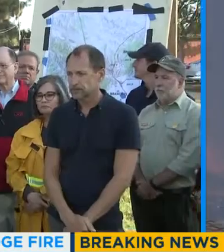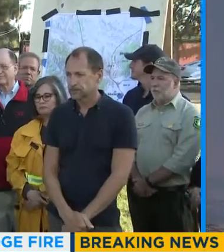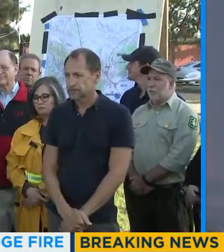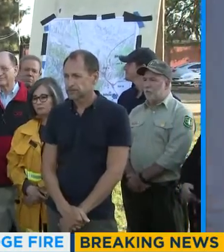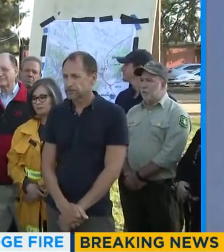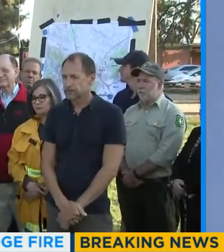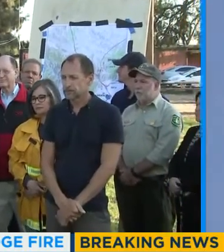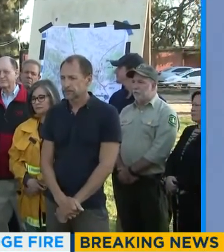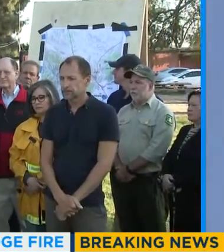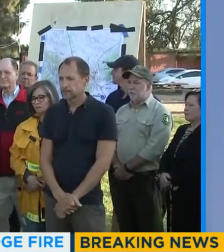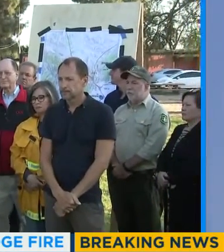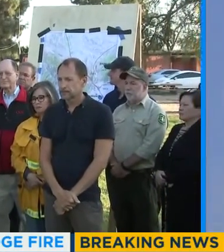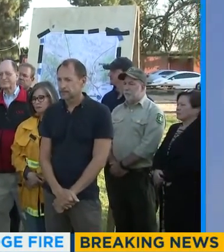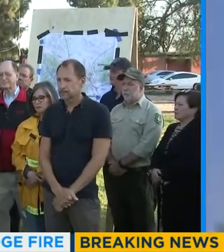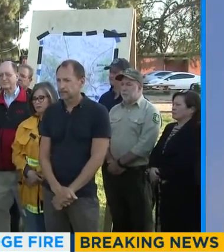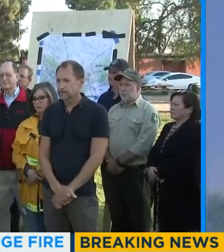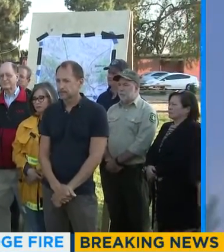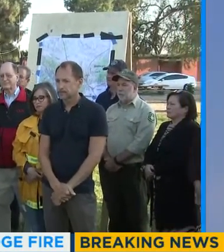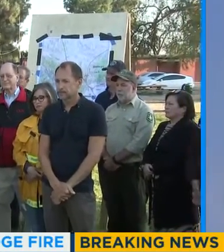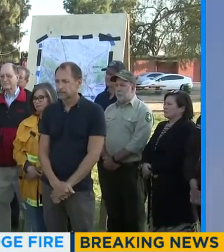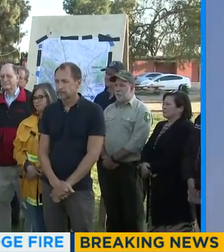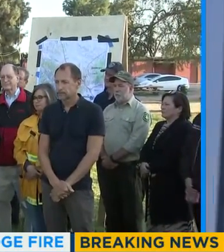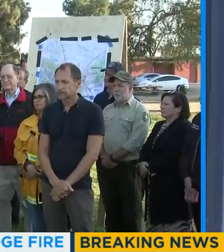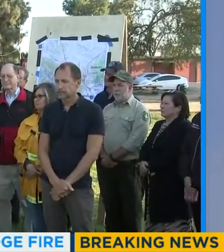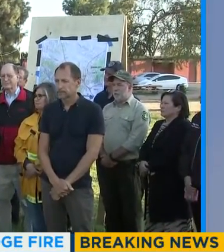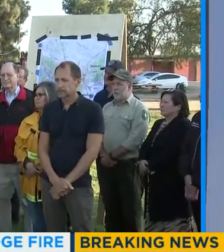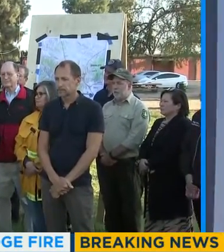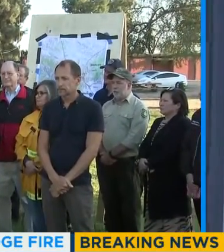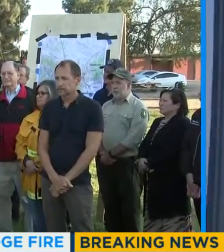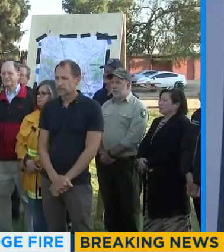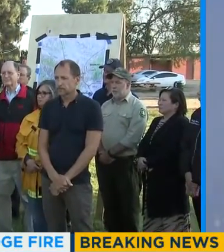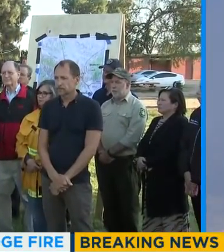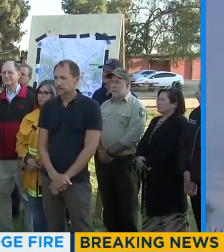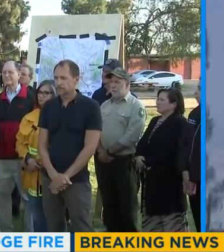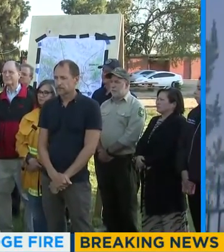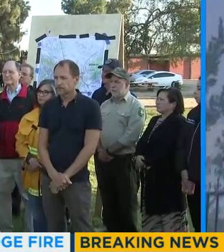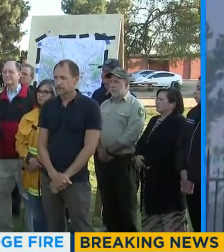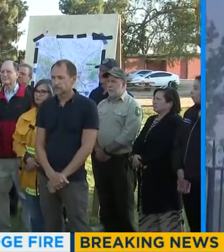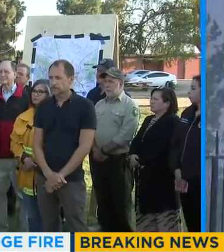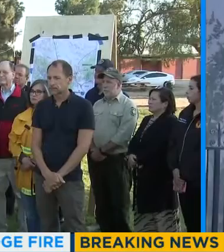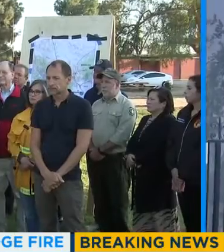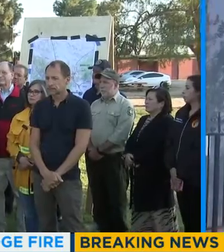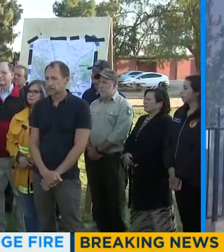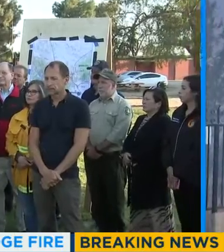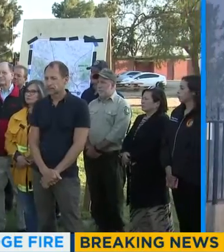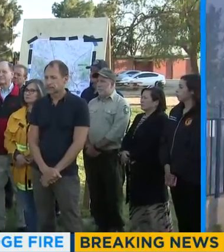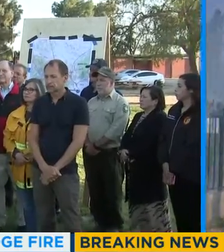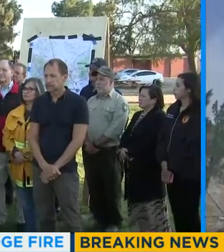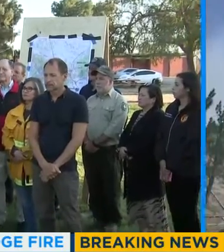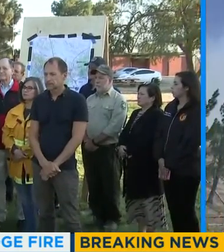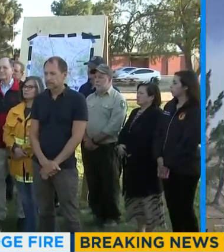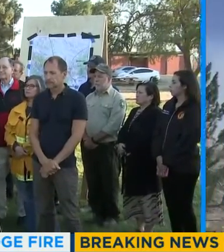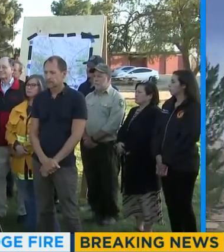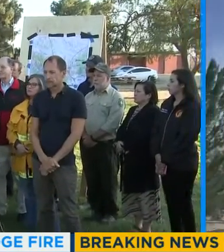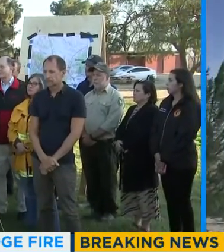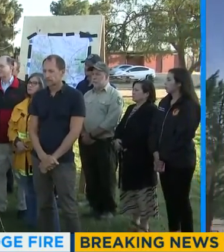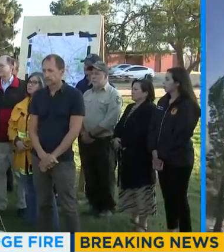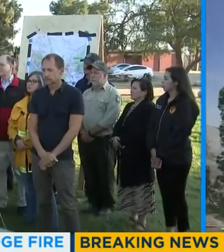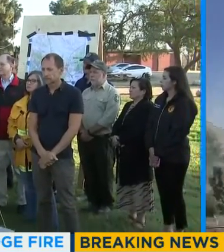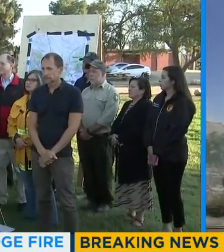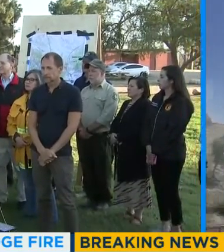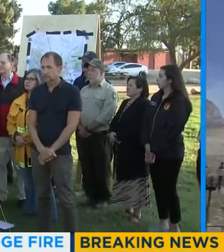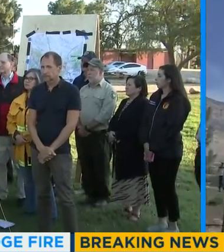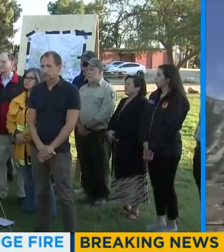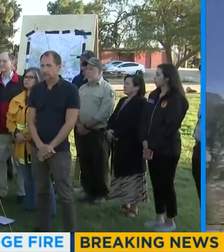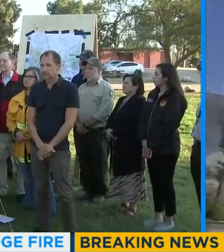anoche. Ahora es más o menos 8,000 acres. Y hace unos momentos yo firmé una declaración del